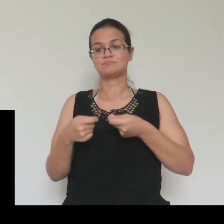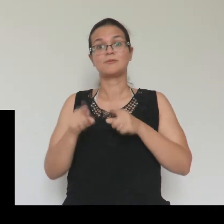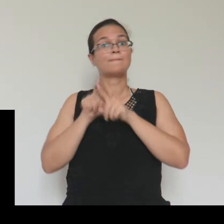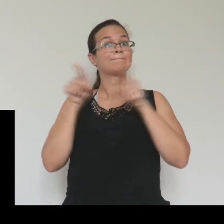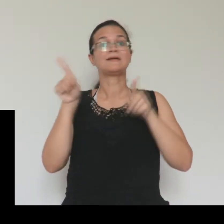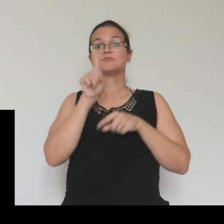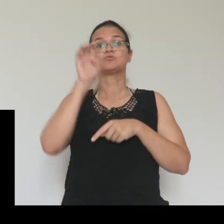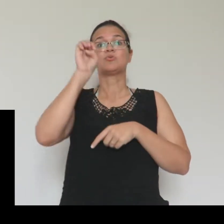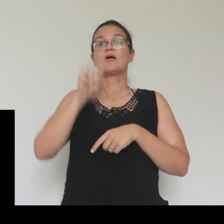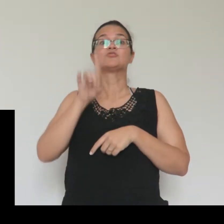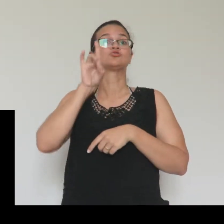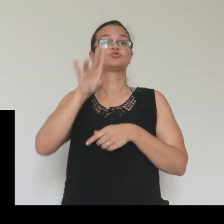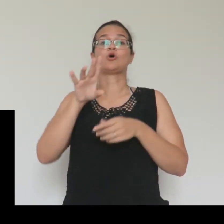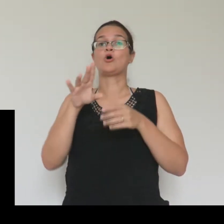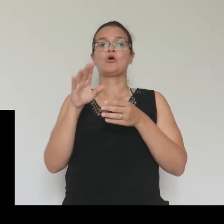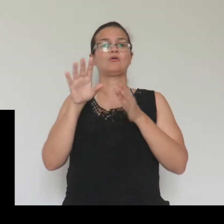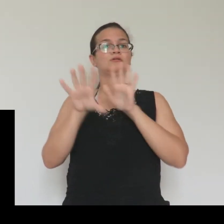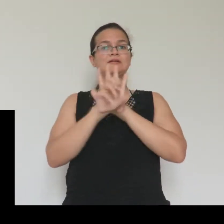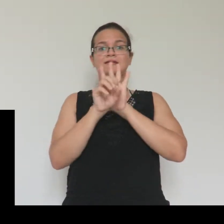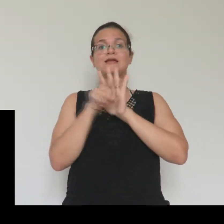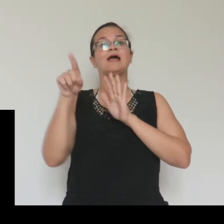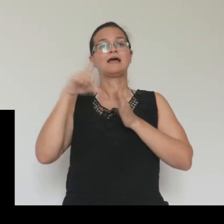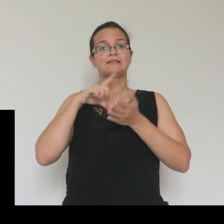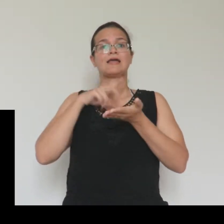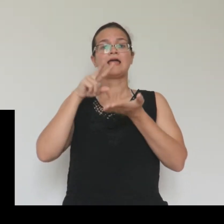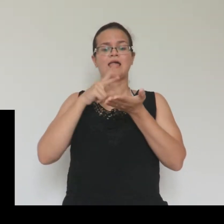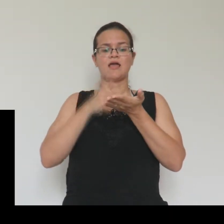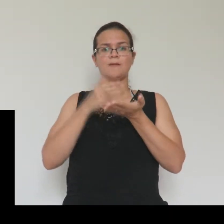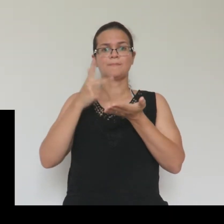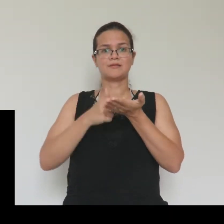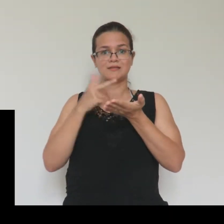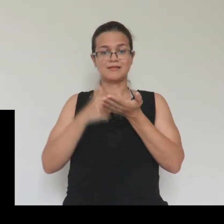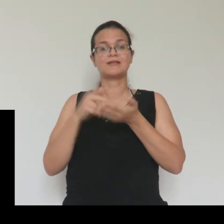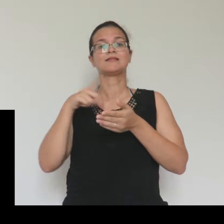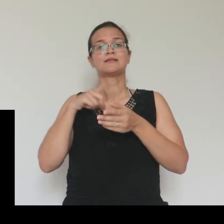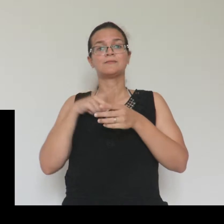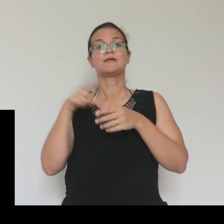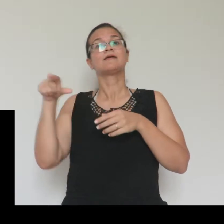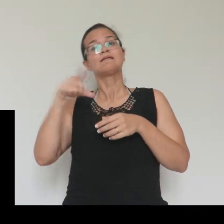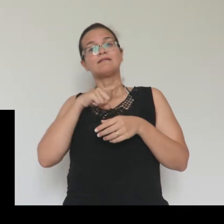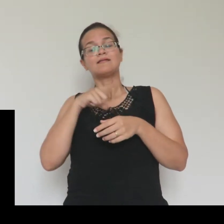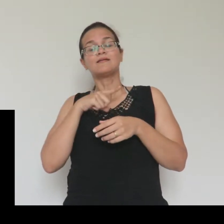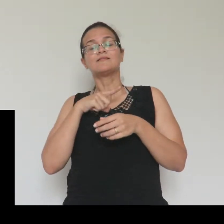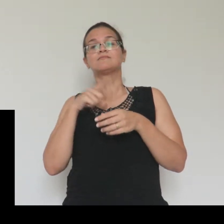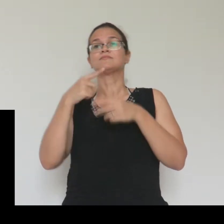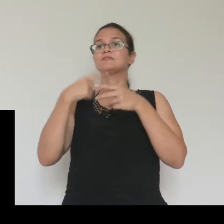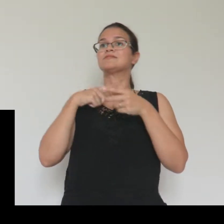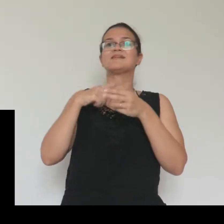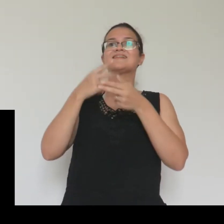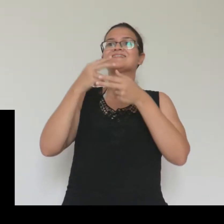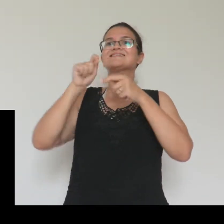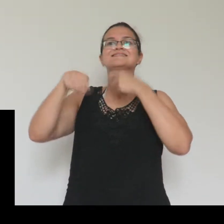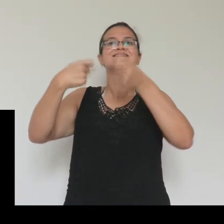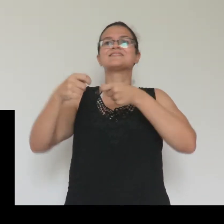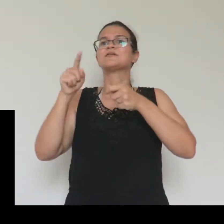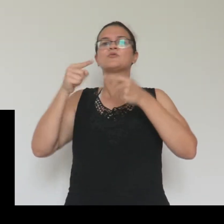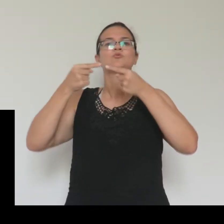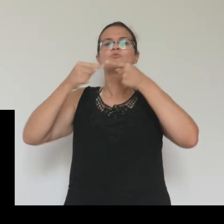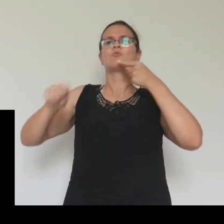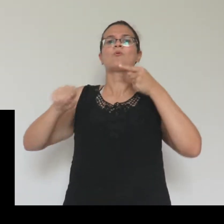só icônica, ela também é arbitrária. Então, existem sinais que não tem nada a ver com a ação, não tem nada a ver com o